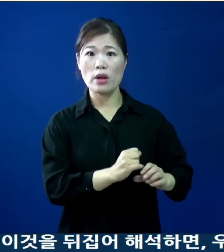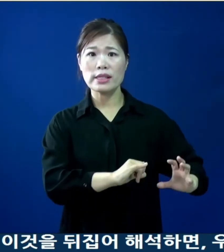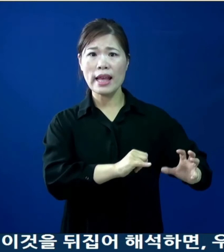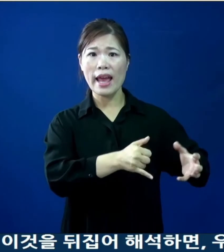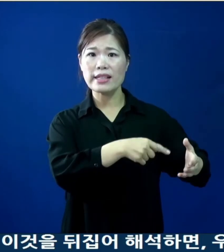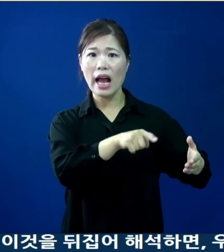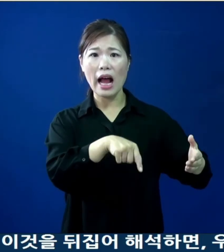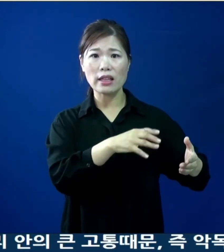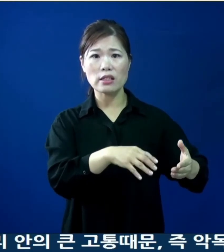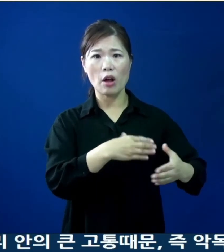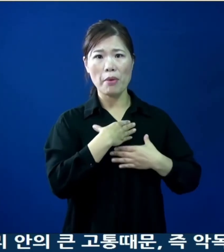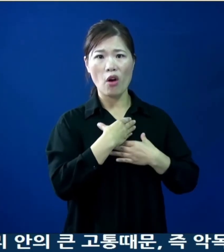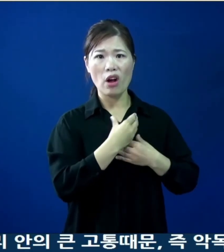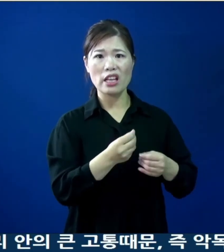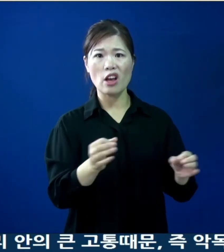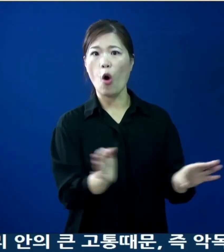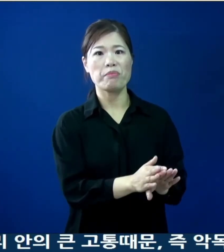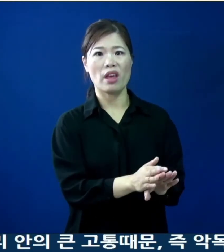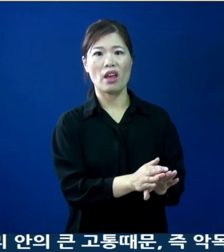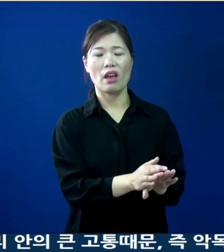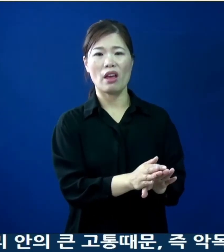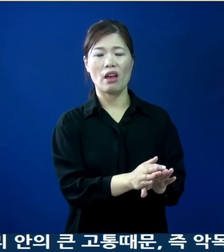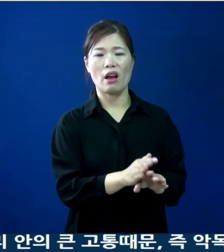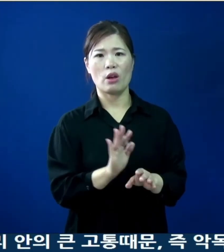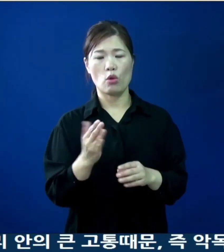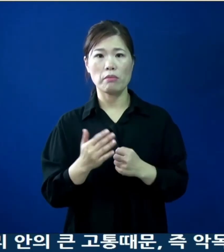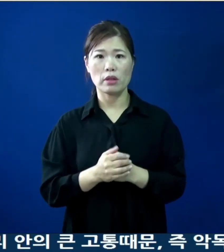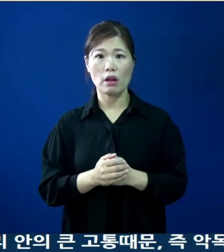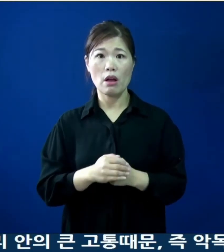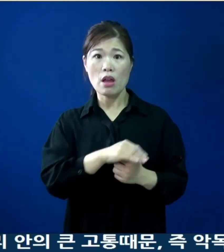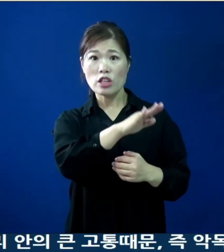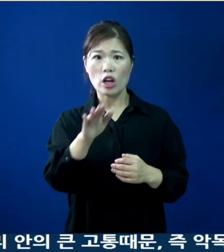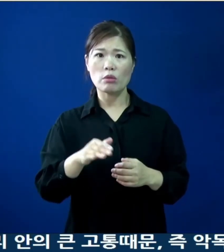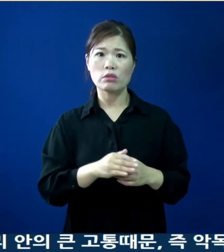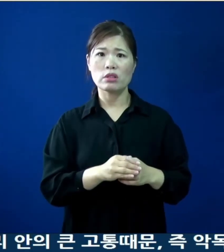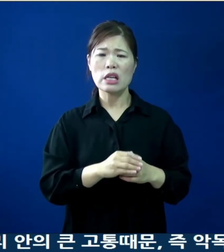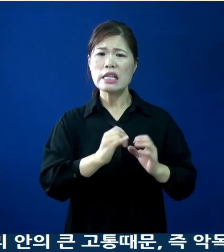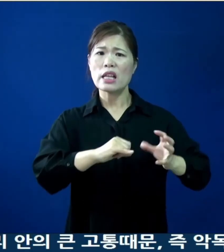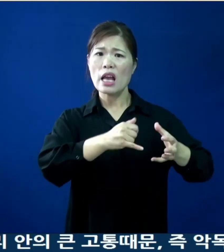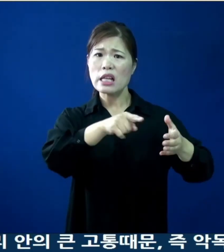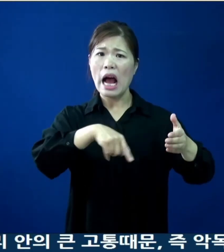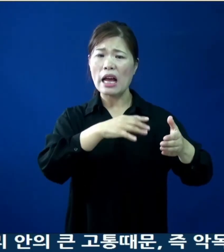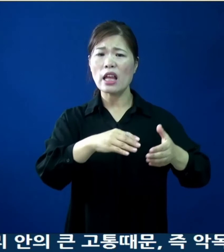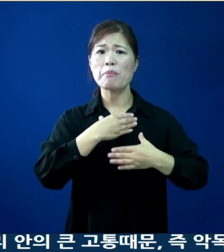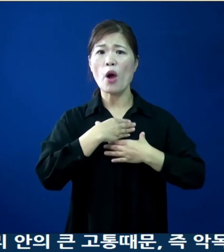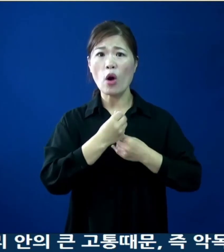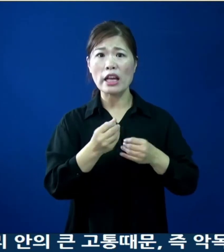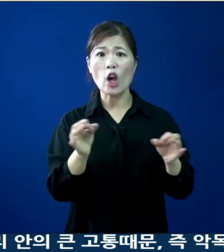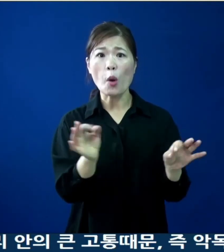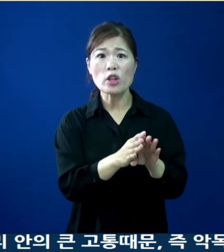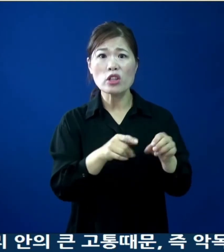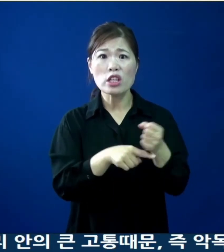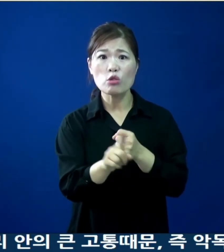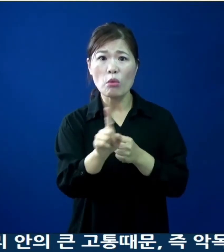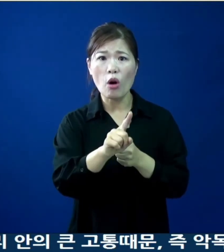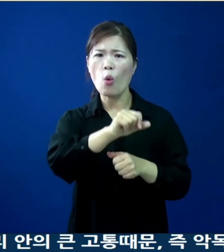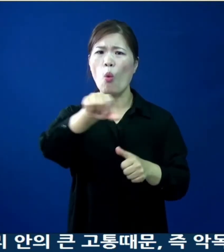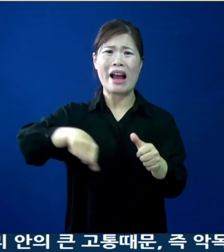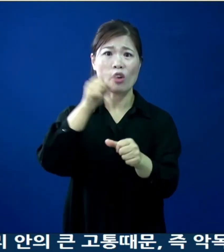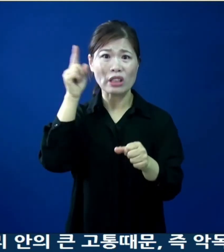없게 만든 거죠. 여러분, 세상에 평강이 없어진 이유가 환경이 나빠서만이 아닙니다. 인간이 죄로